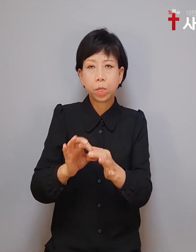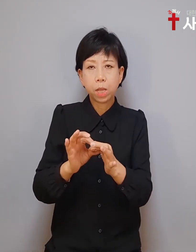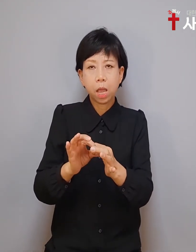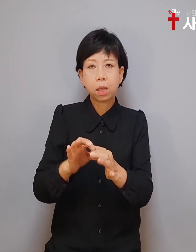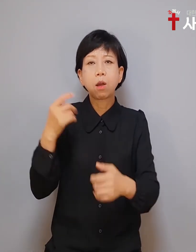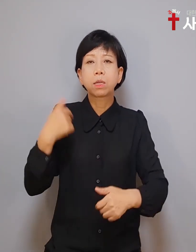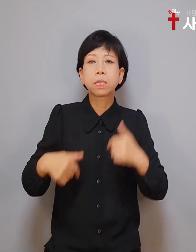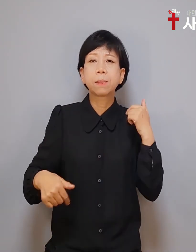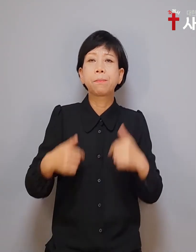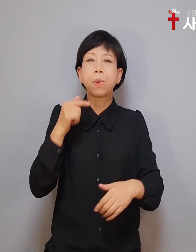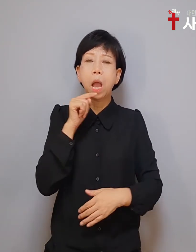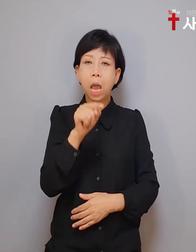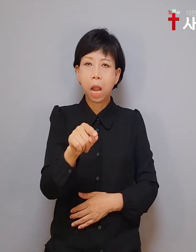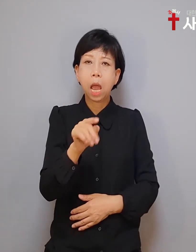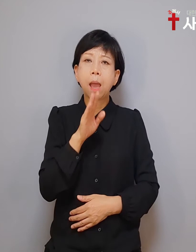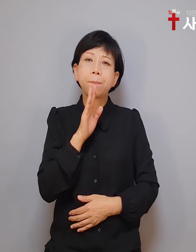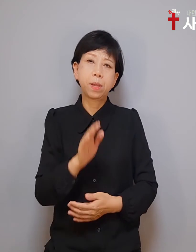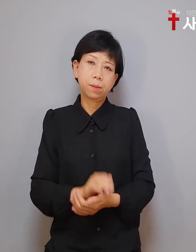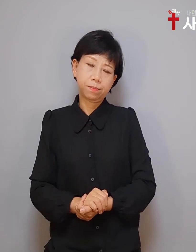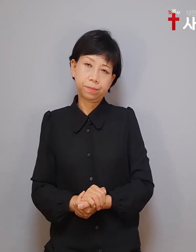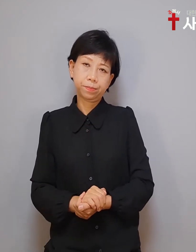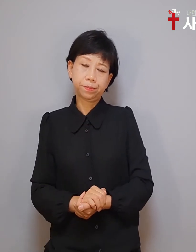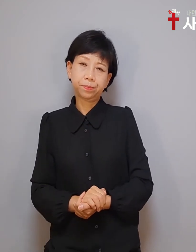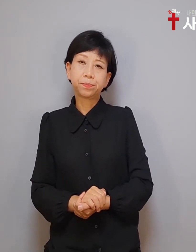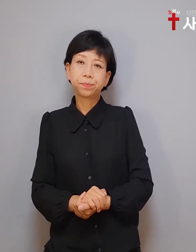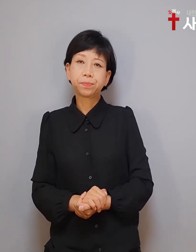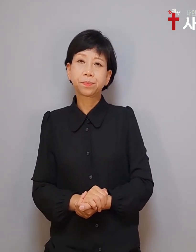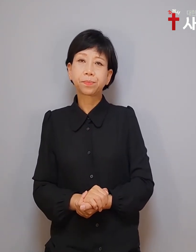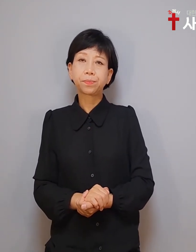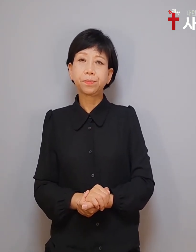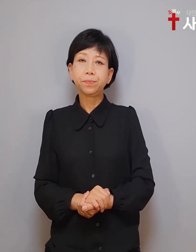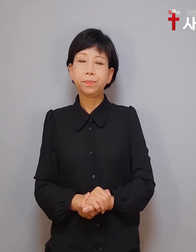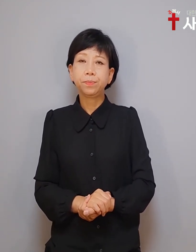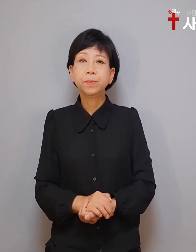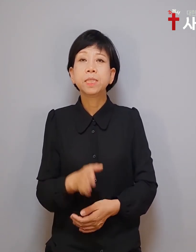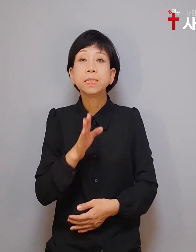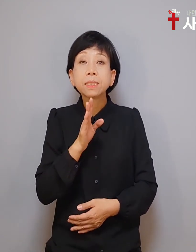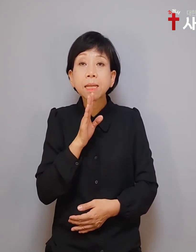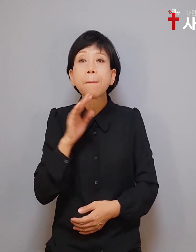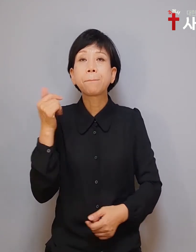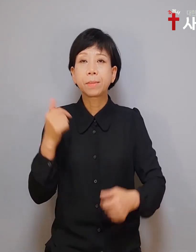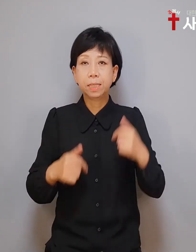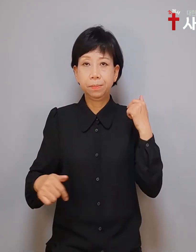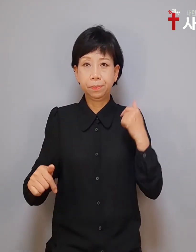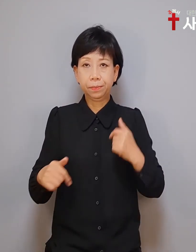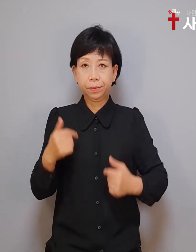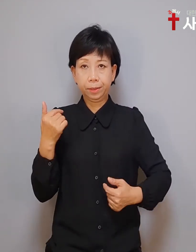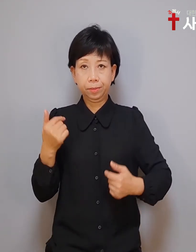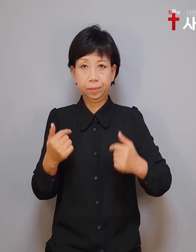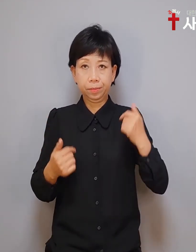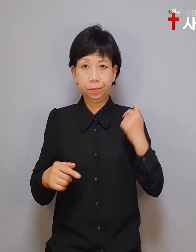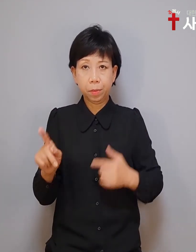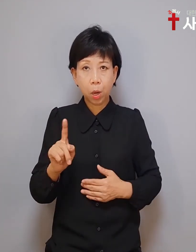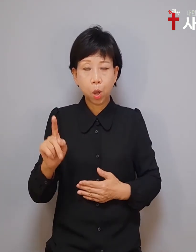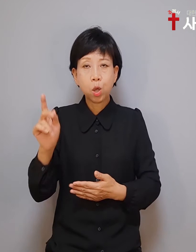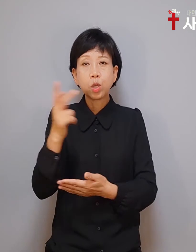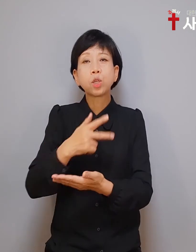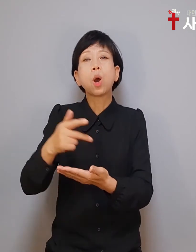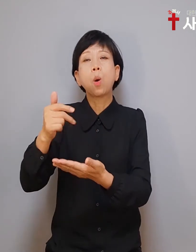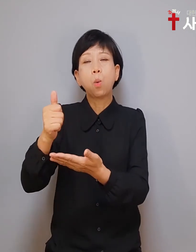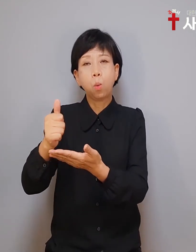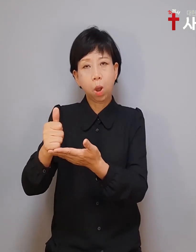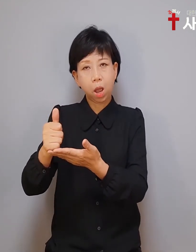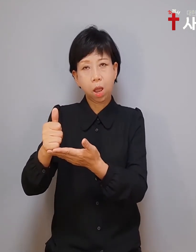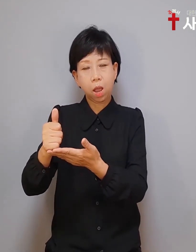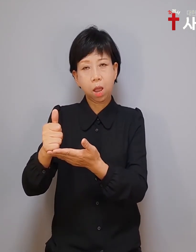때문에, 여호와로 인하여 기뻐한다는 거죠. 이게 진짜 기쁨이에요. 기쁨은 우리의